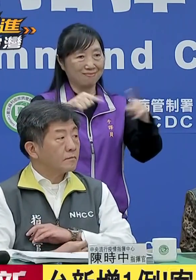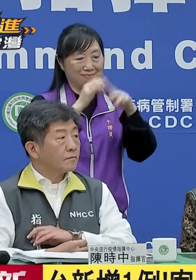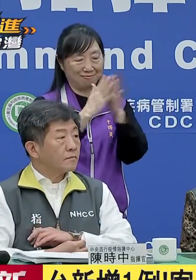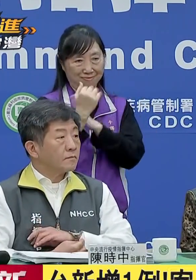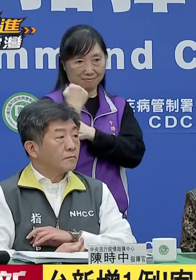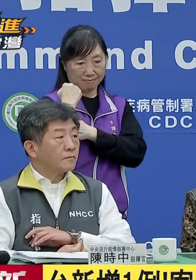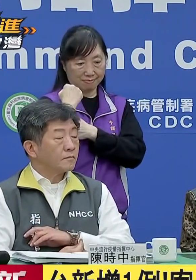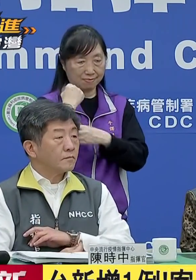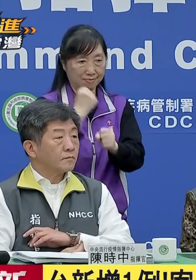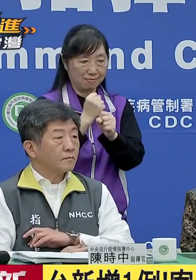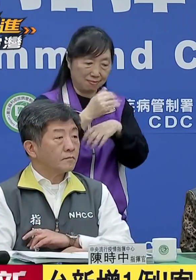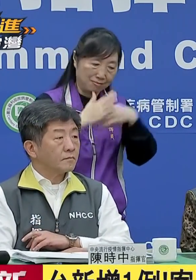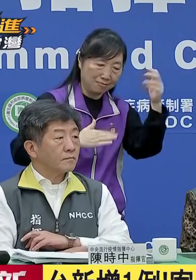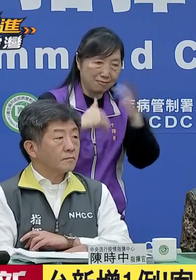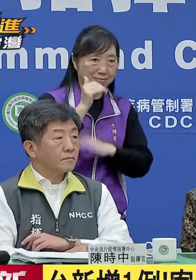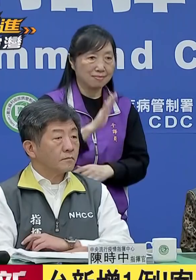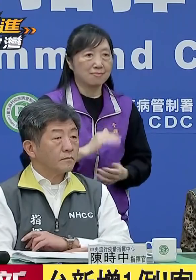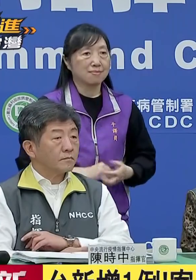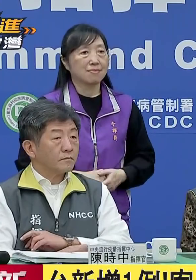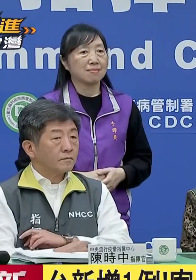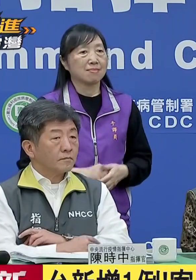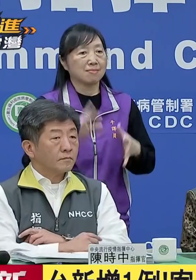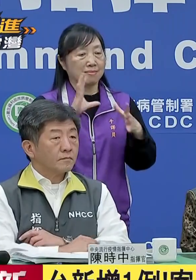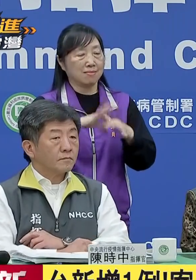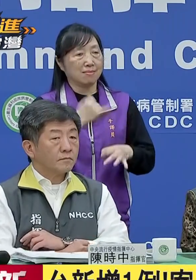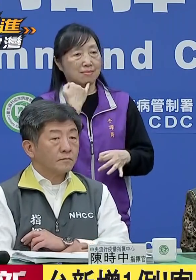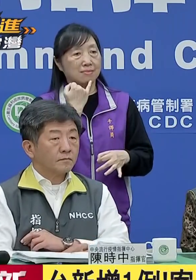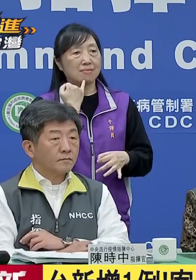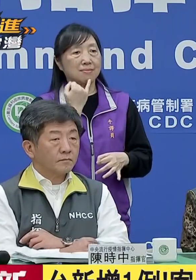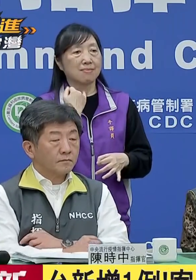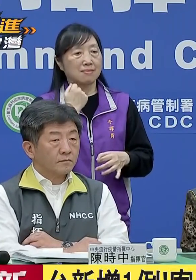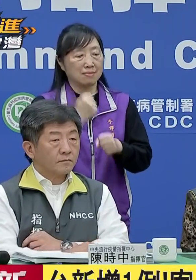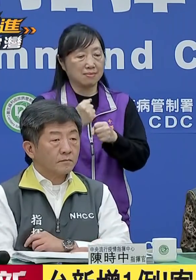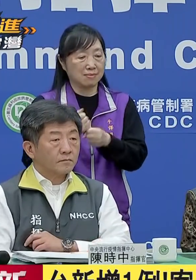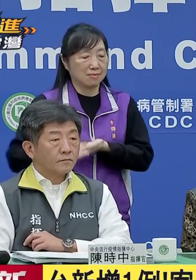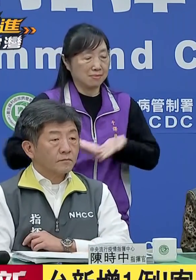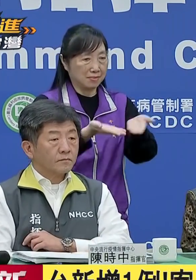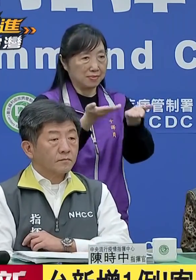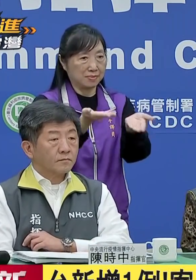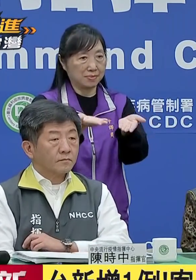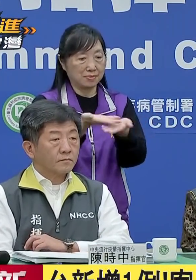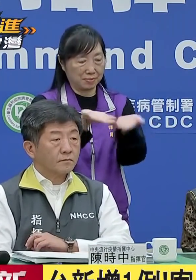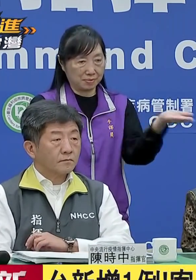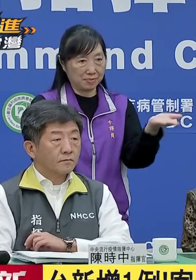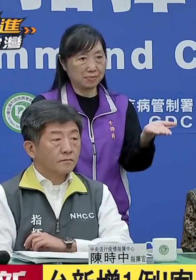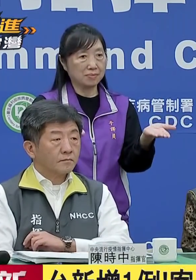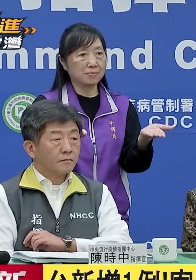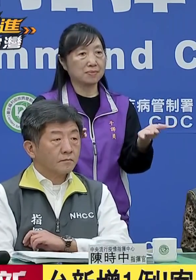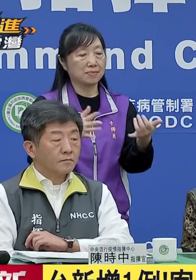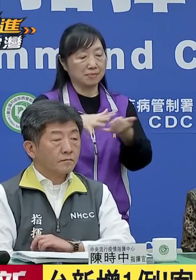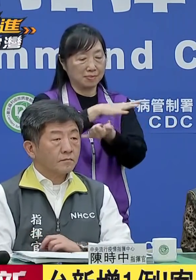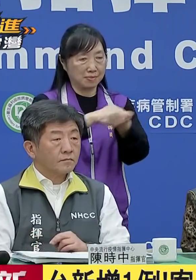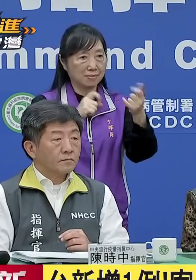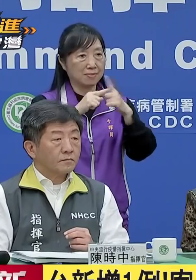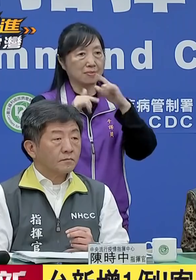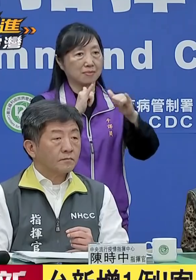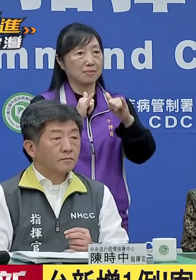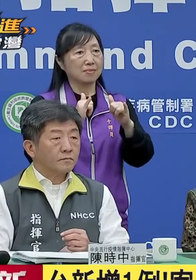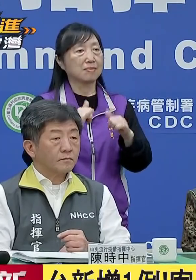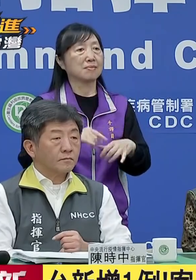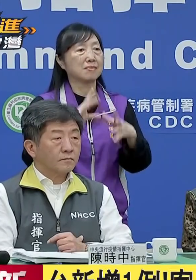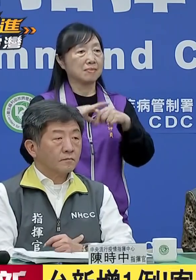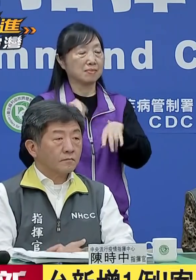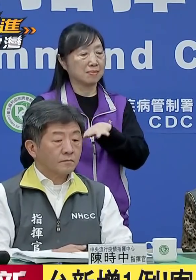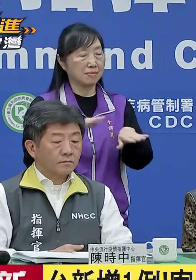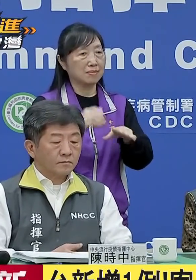不懈的在协助哦，那我们才可以供应给国人越来越多安全的一个口罩的生产